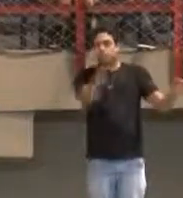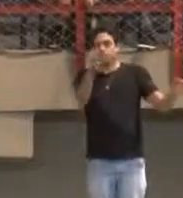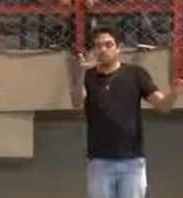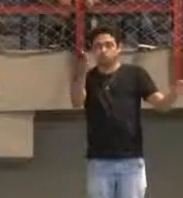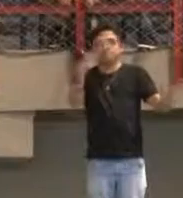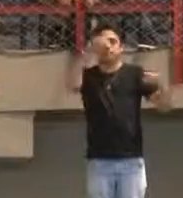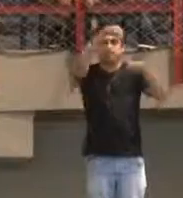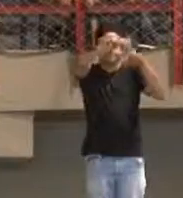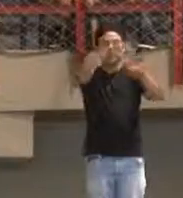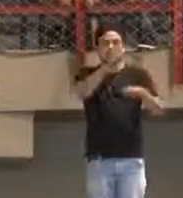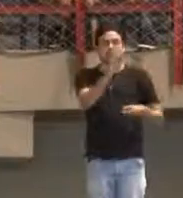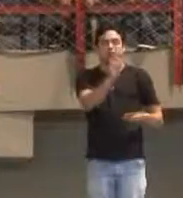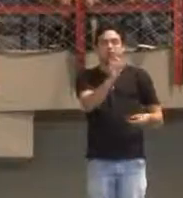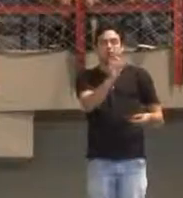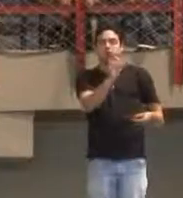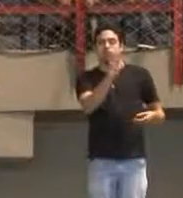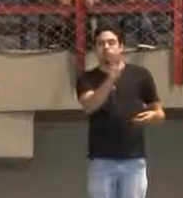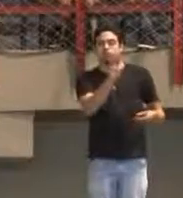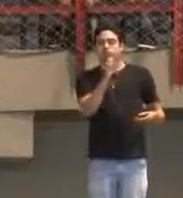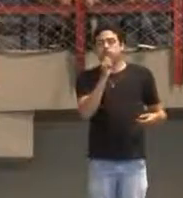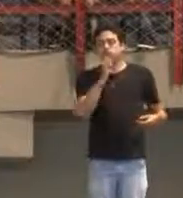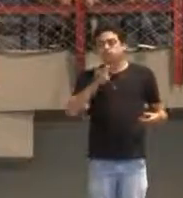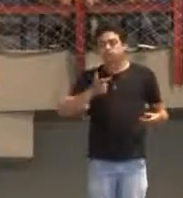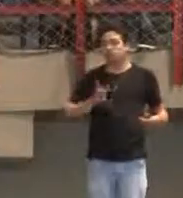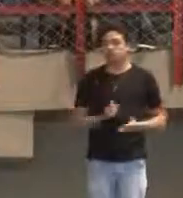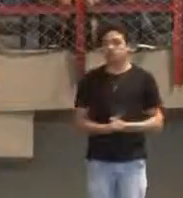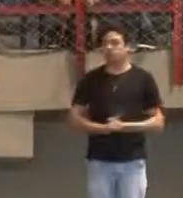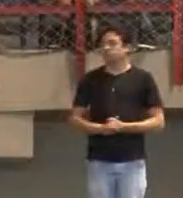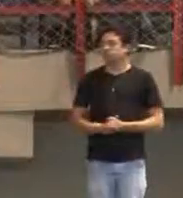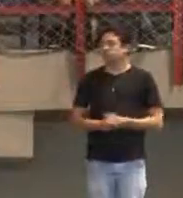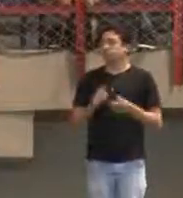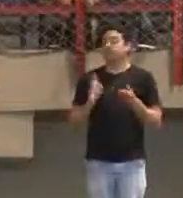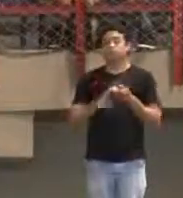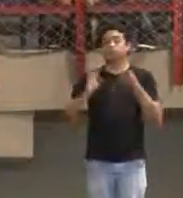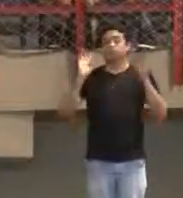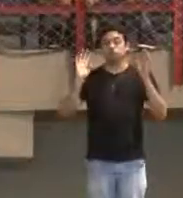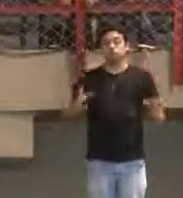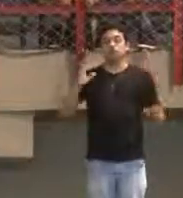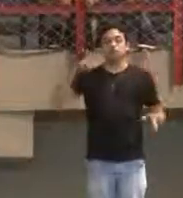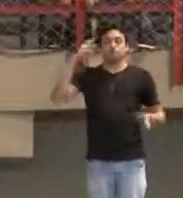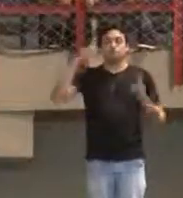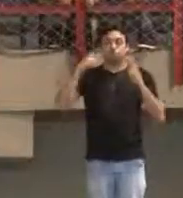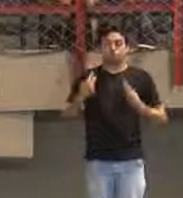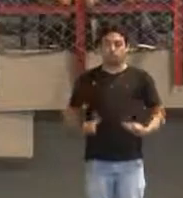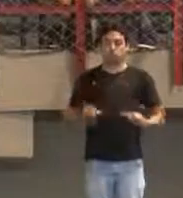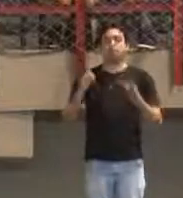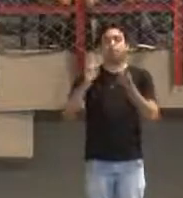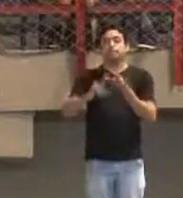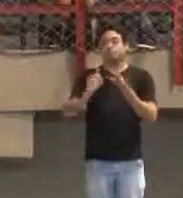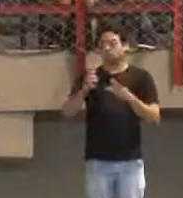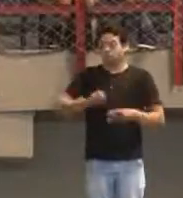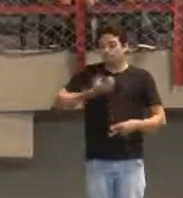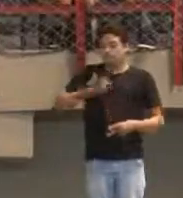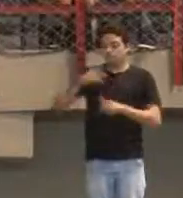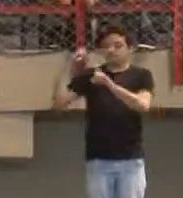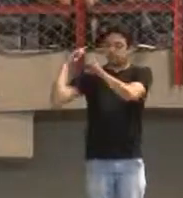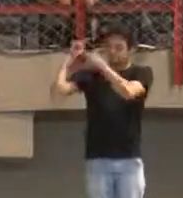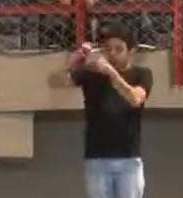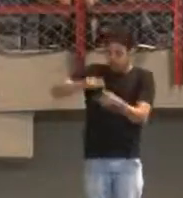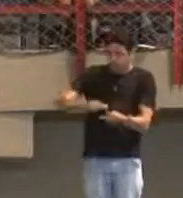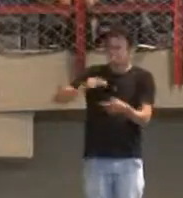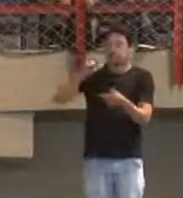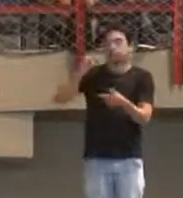um trovador, não tem mais. Ok, poesia humanista, poesia clássica é essa aqui, ó, Camões,